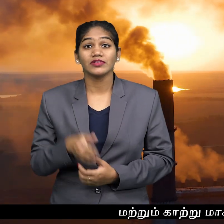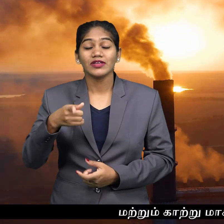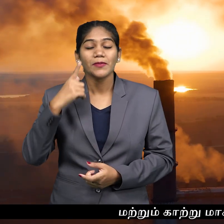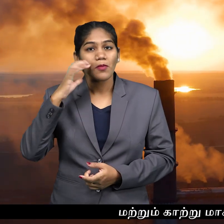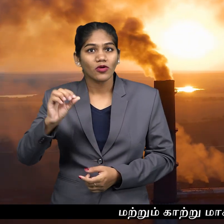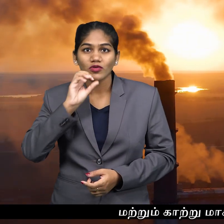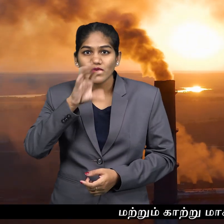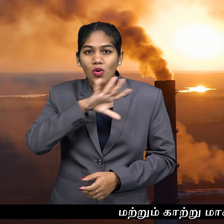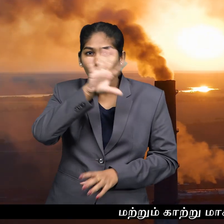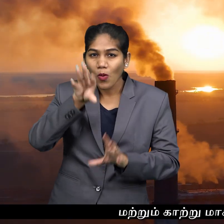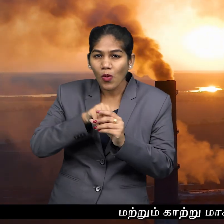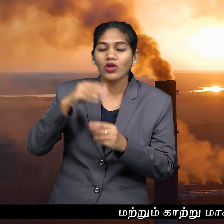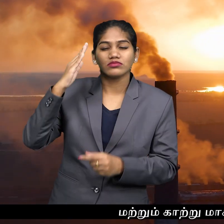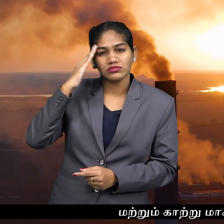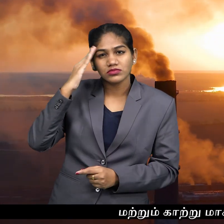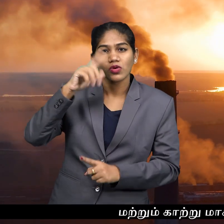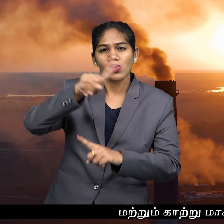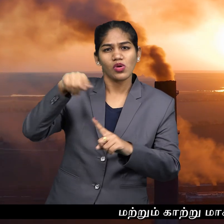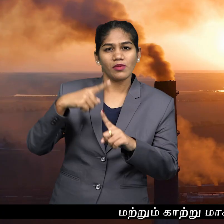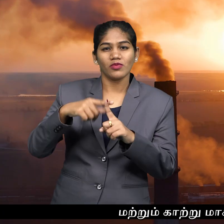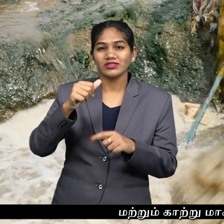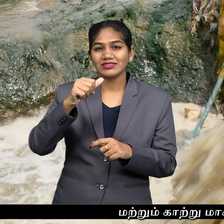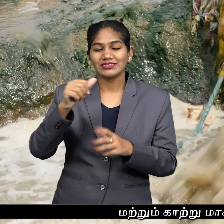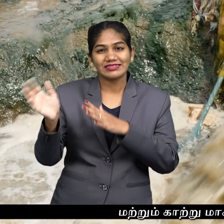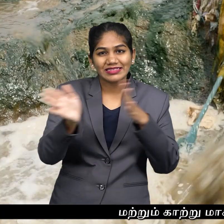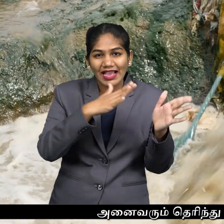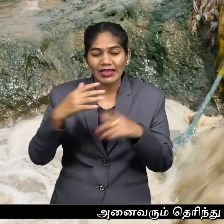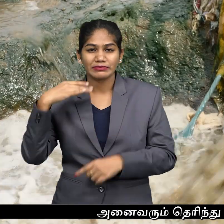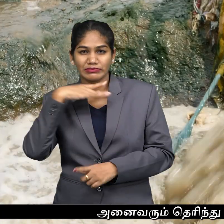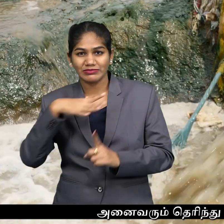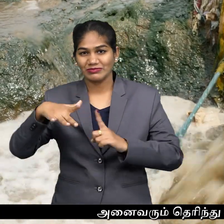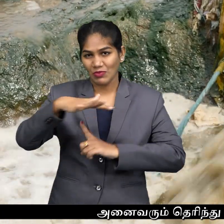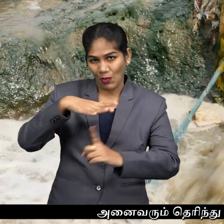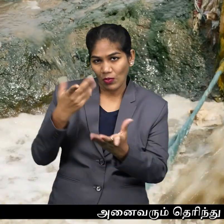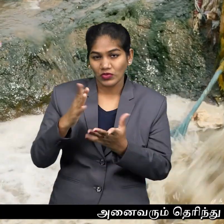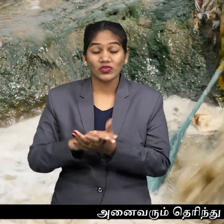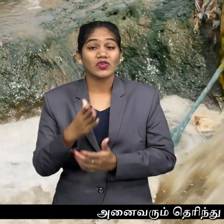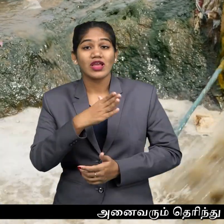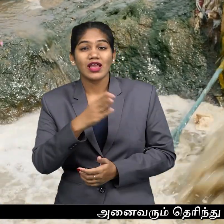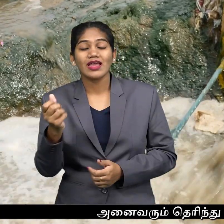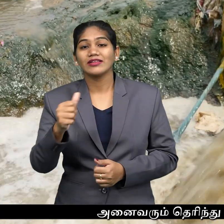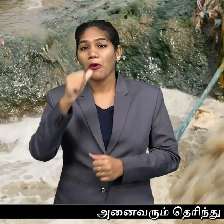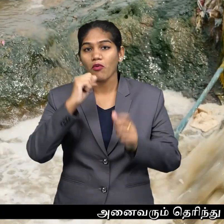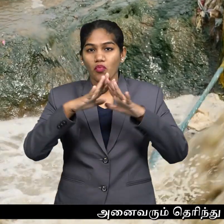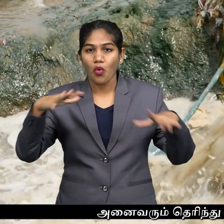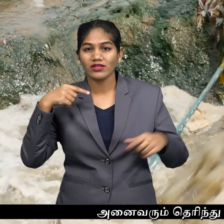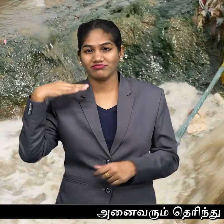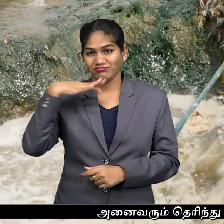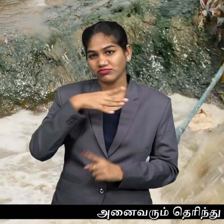மற்றும் காற்று மாசுபாடு மற்றும் நீர் மாசுபாடு பற்றி அனைவரும் தெரிந்து கொள்ள வேண்டிய முக்கிய